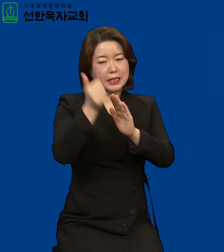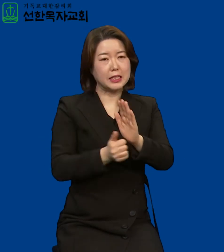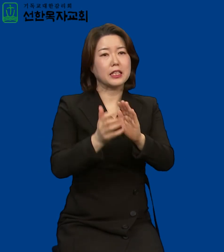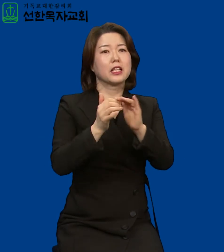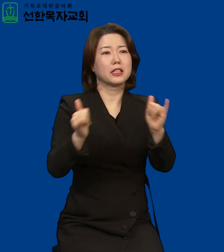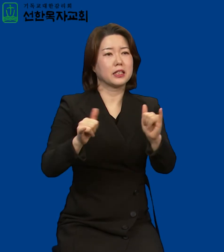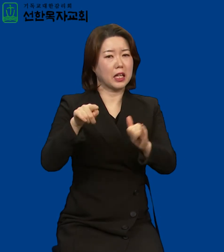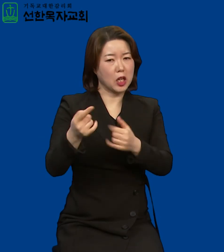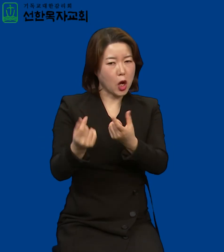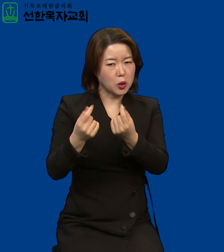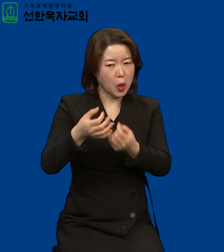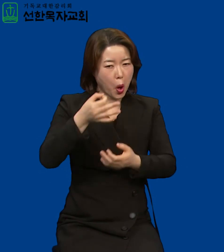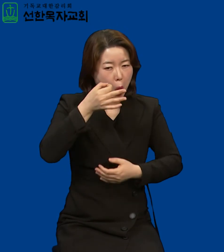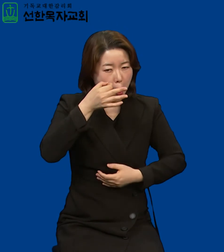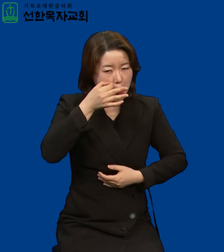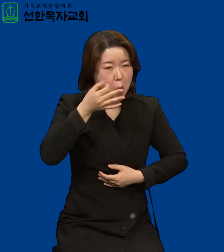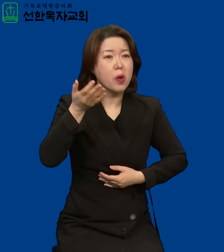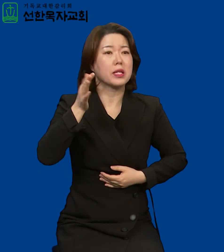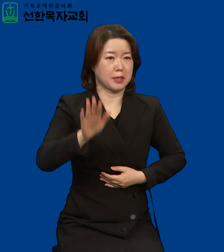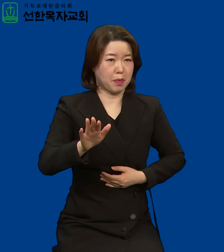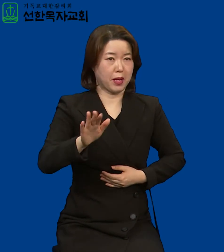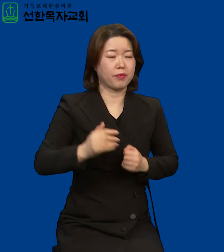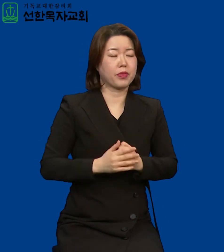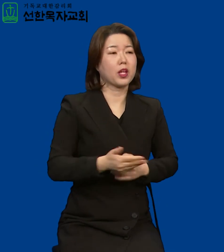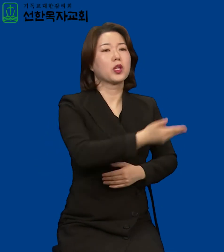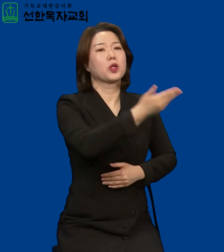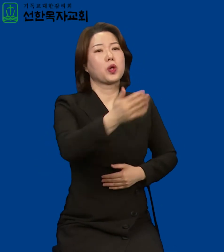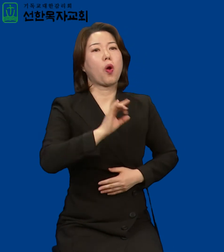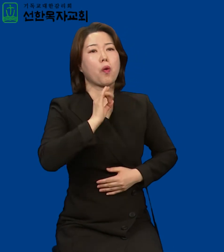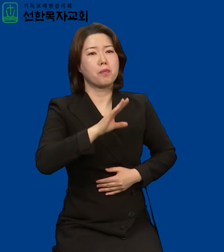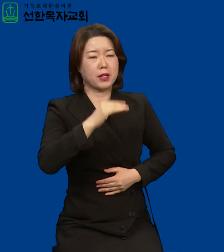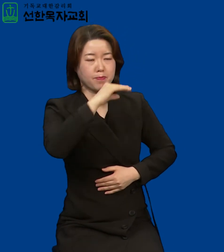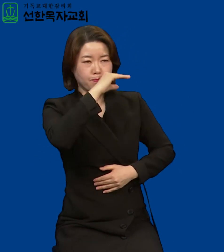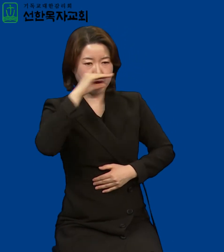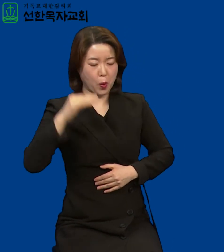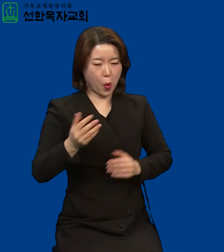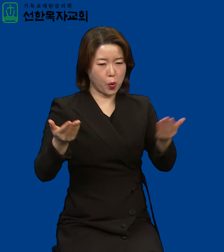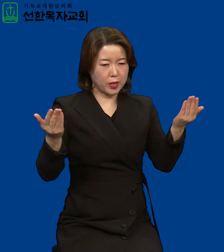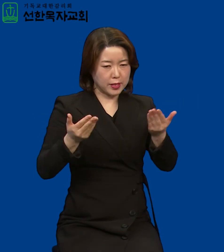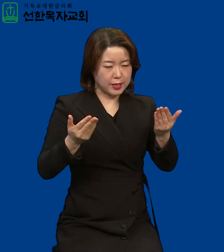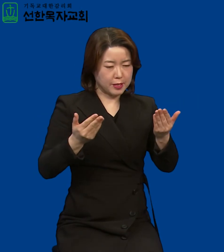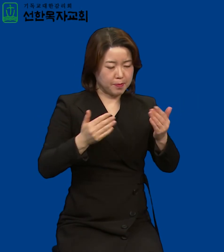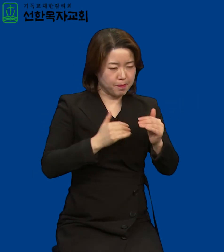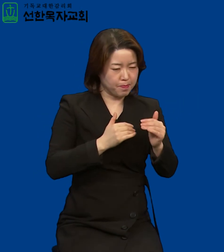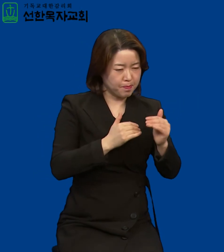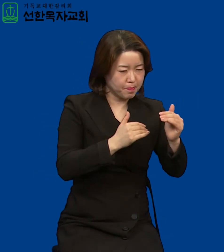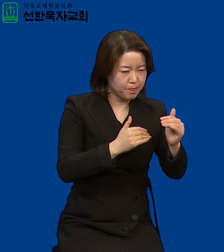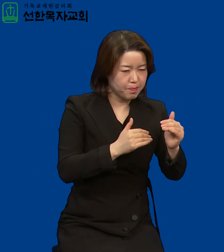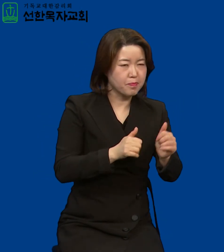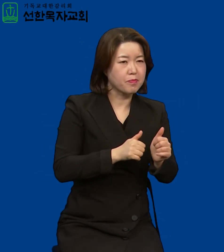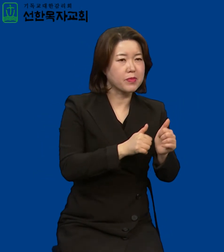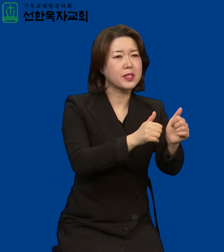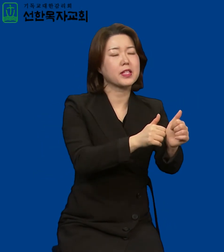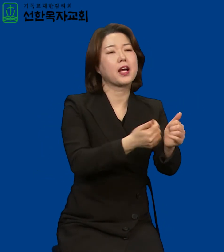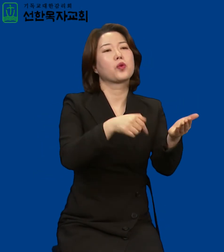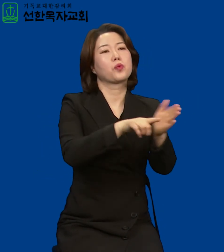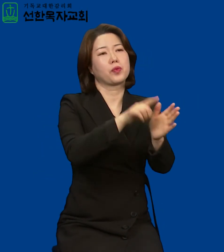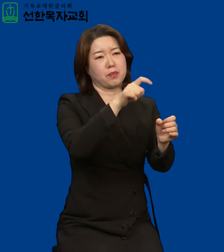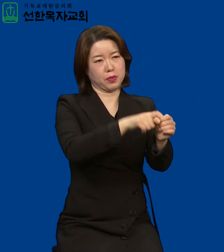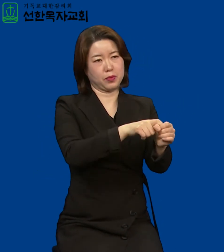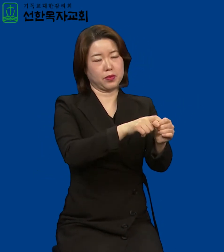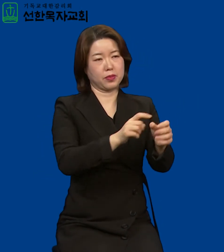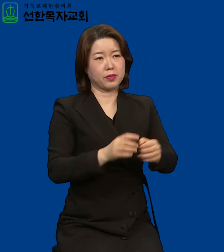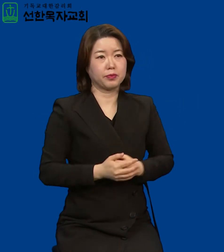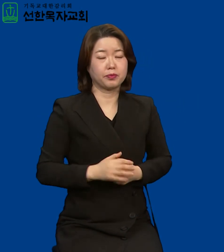실격자인 것처럼 보일지라도 여러분만은 옳은 일을 하게 하려고 하는 것입니다.